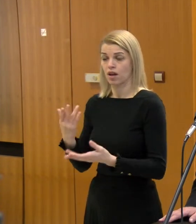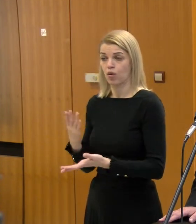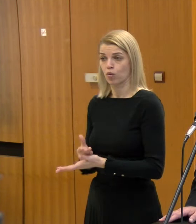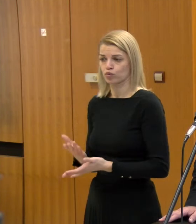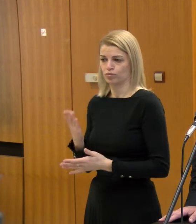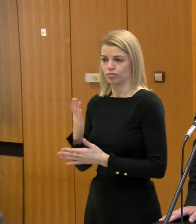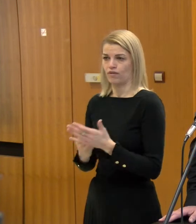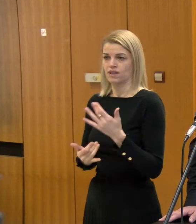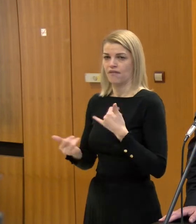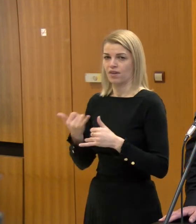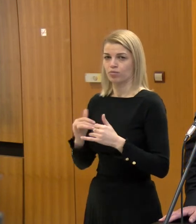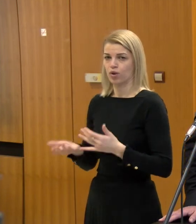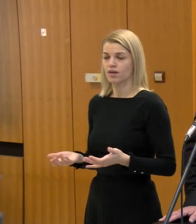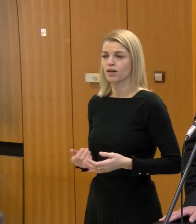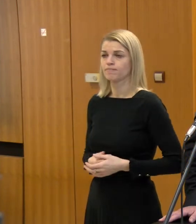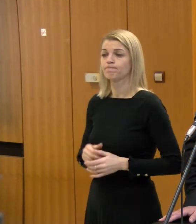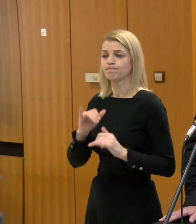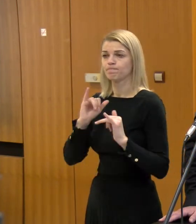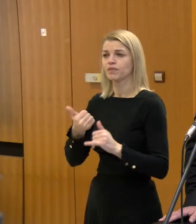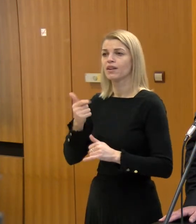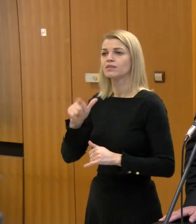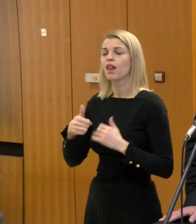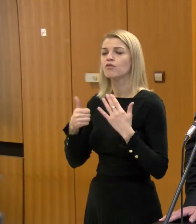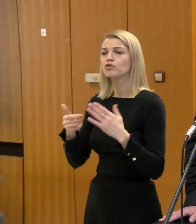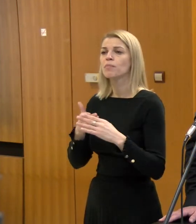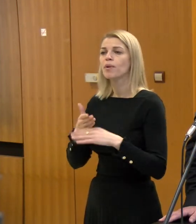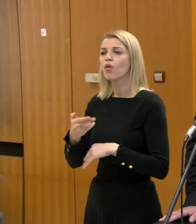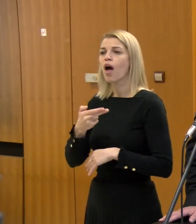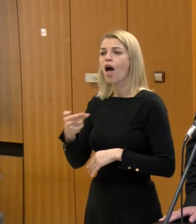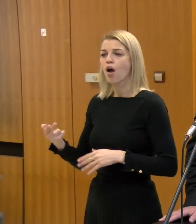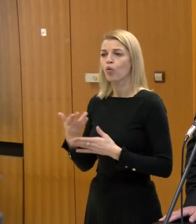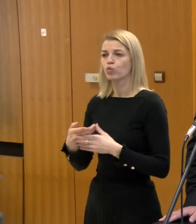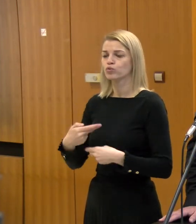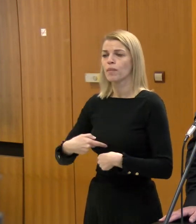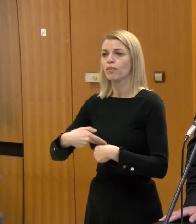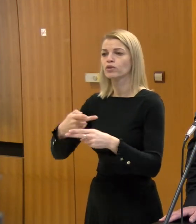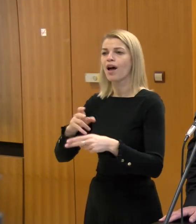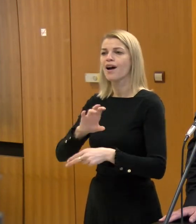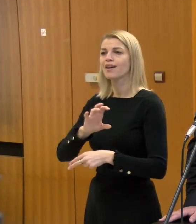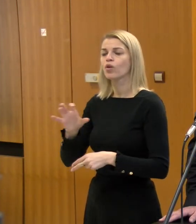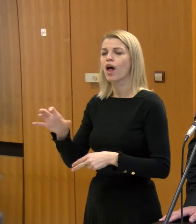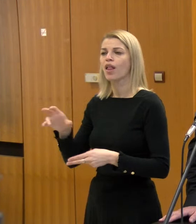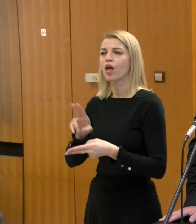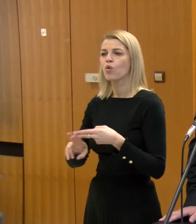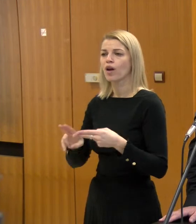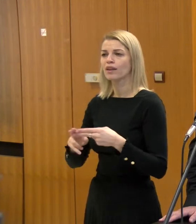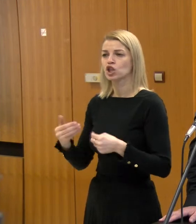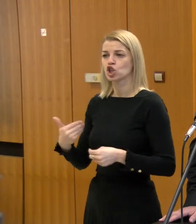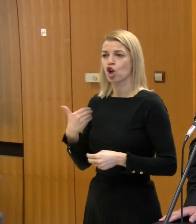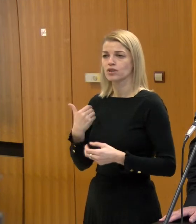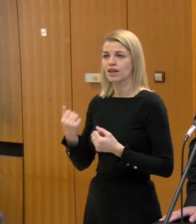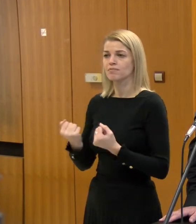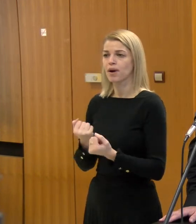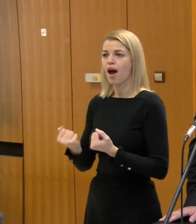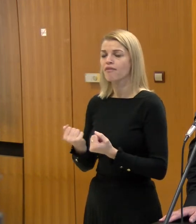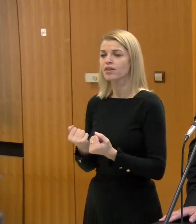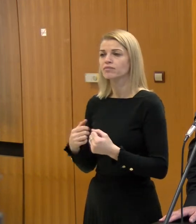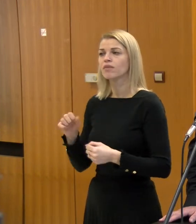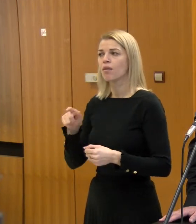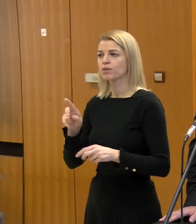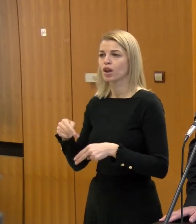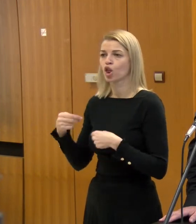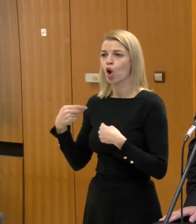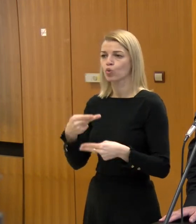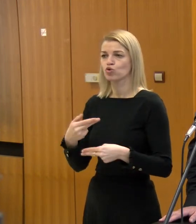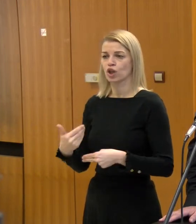Áno, 1,6 milióna eur sme poslali na regionálne úrady školskej správy, aby ich